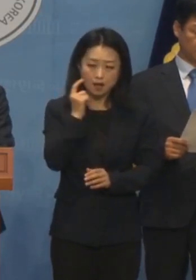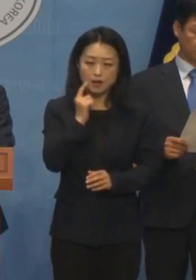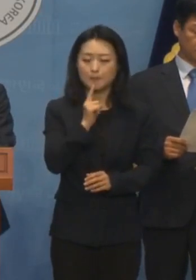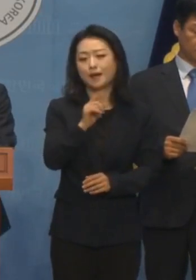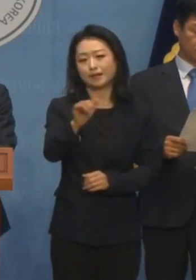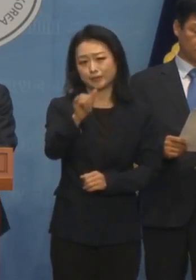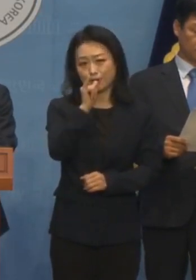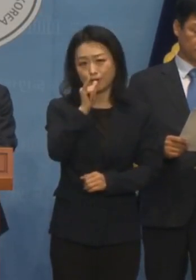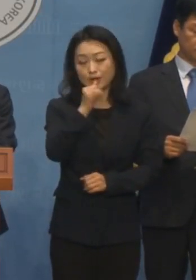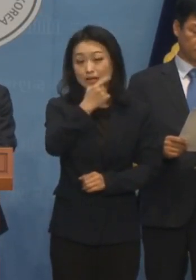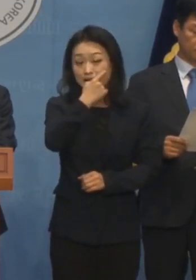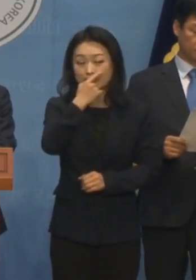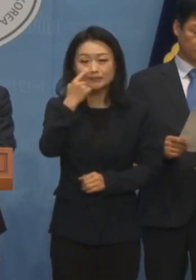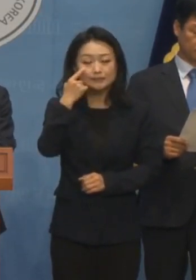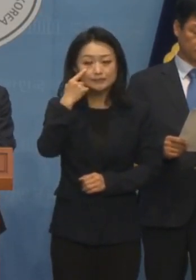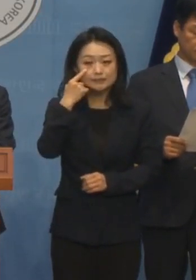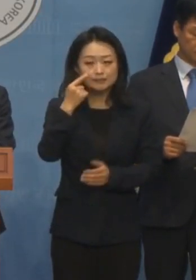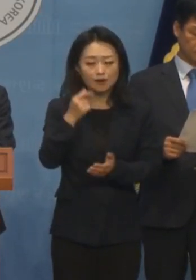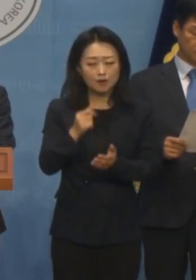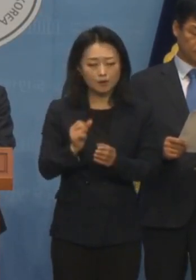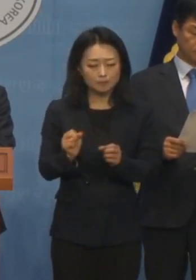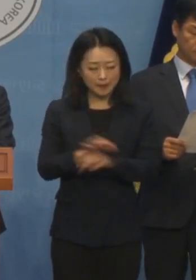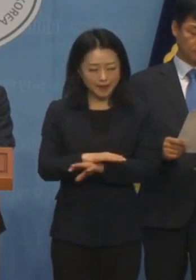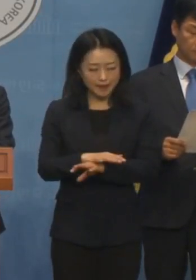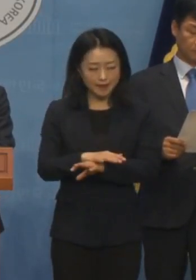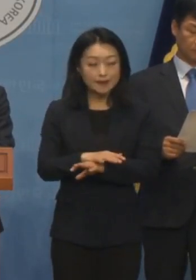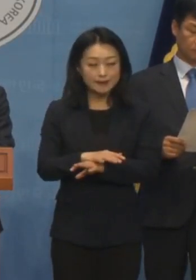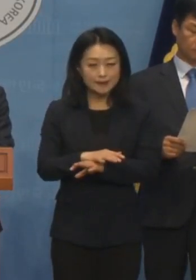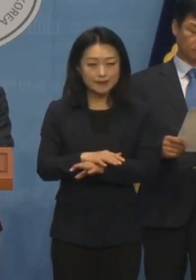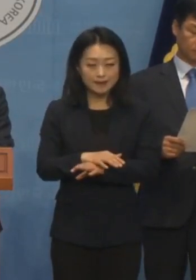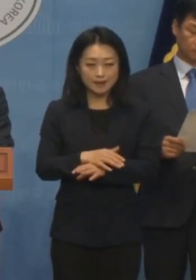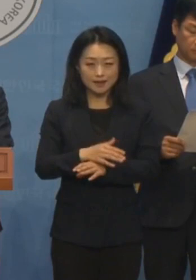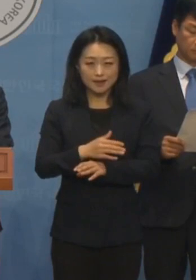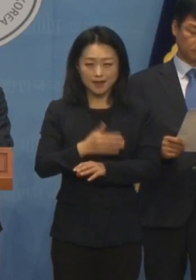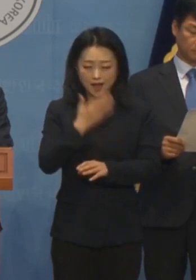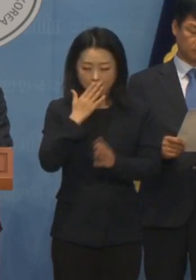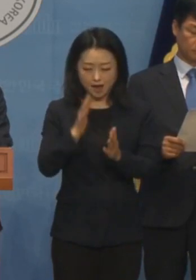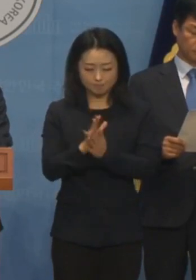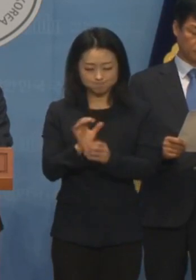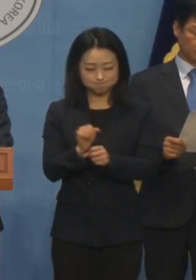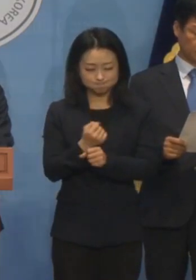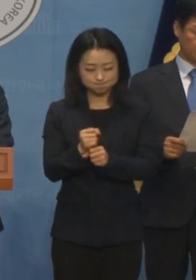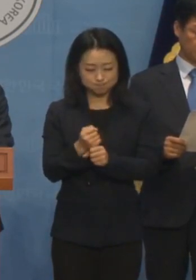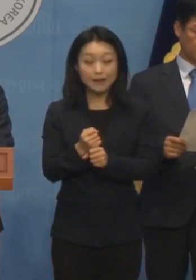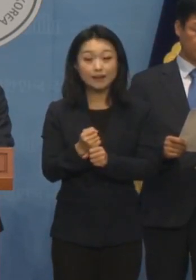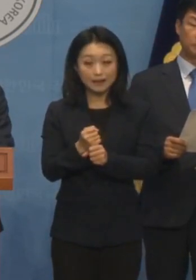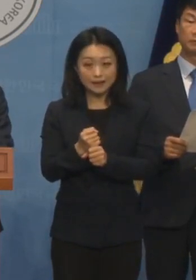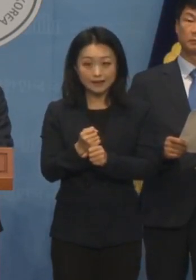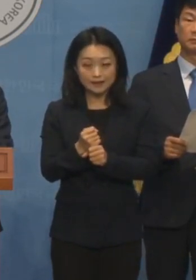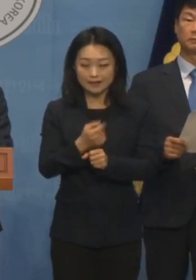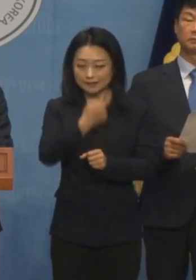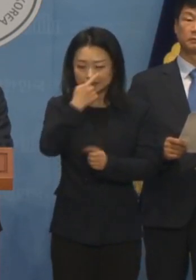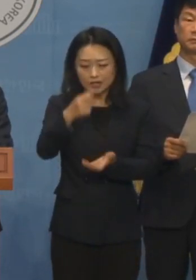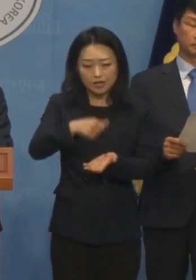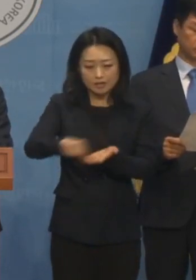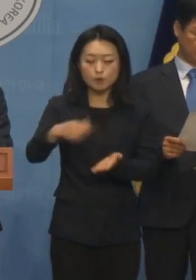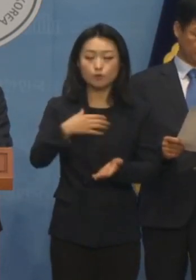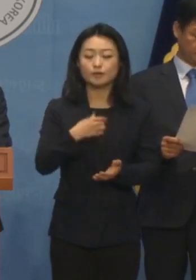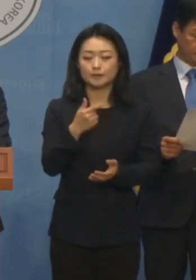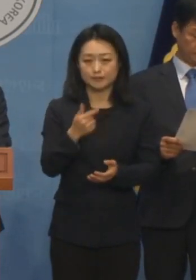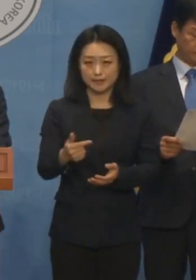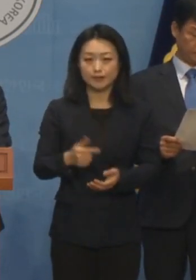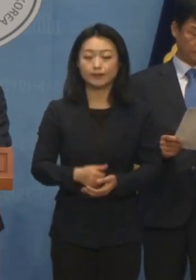비추어 증거 은닉 및 상호 말을 맞추는 등의 방법으로 증거를 인멸할 가능성이